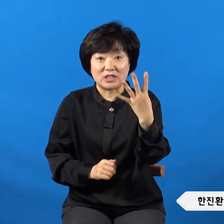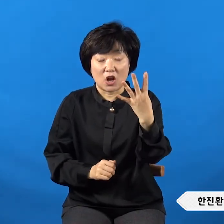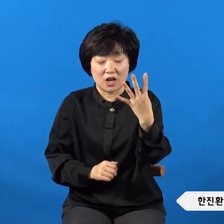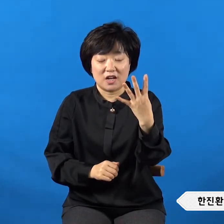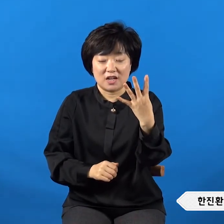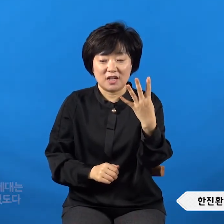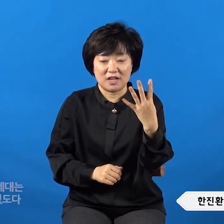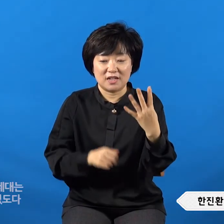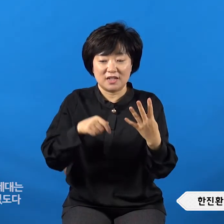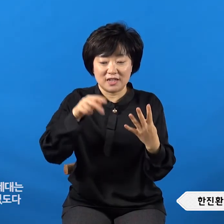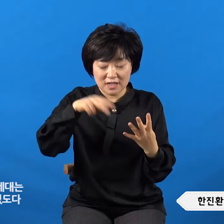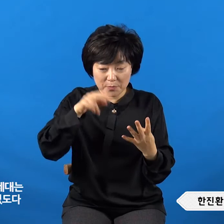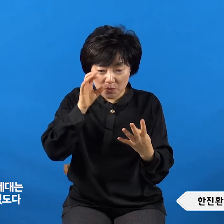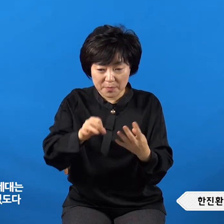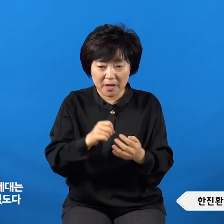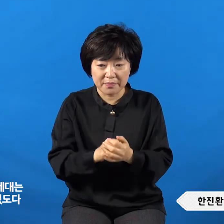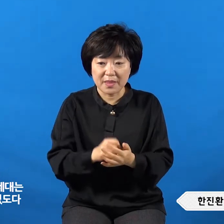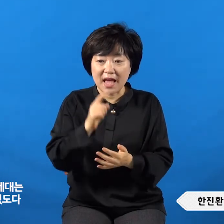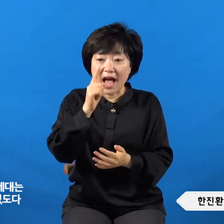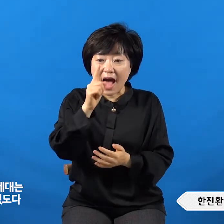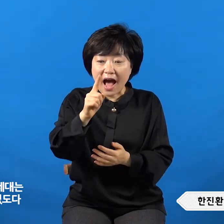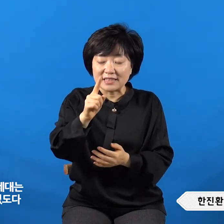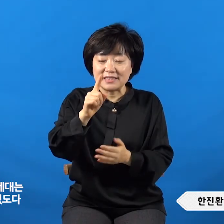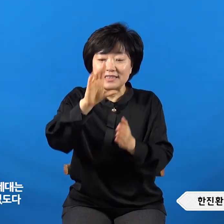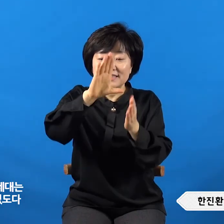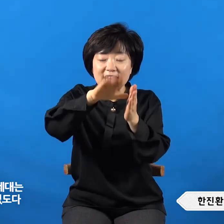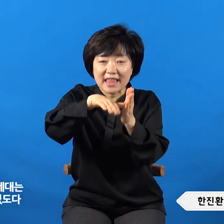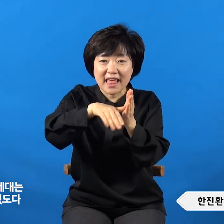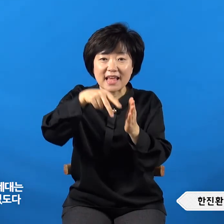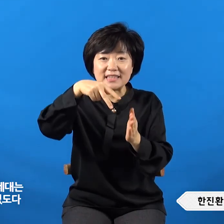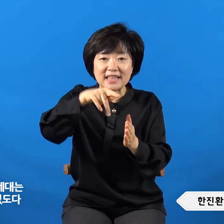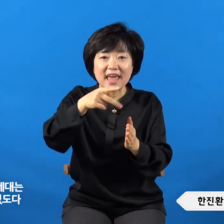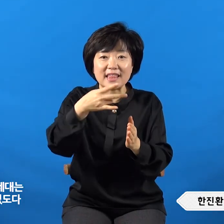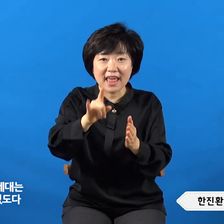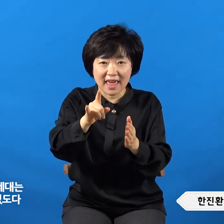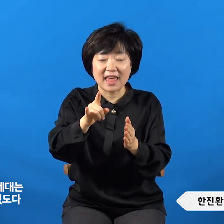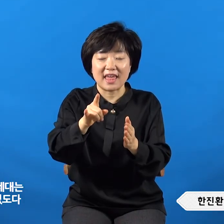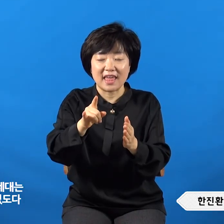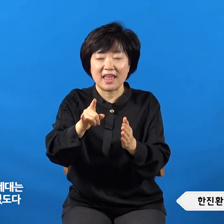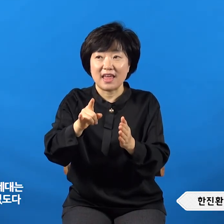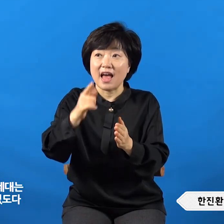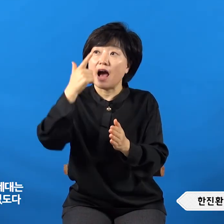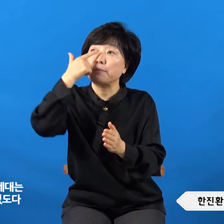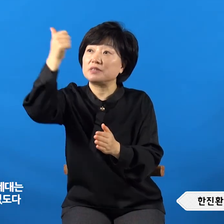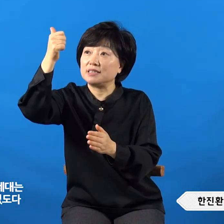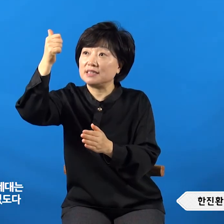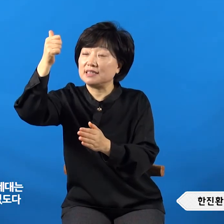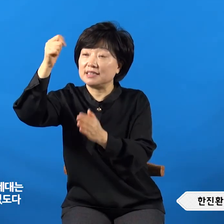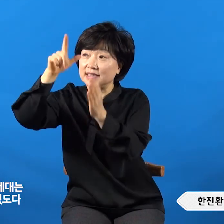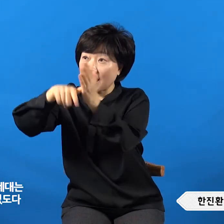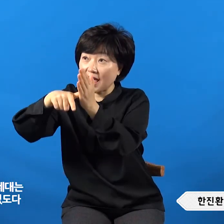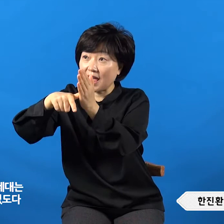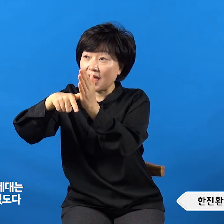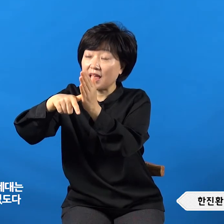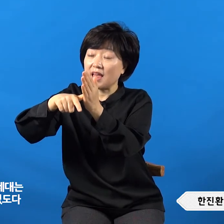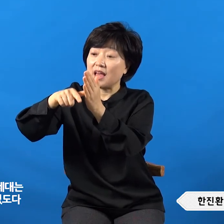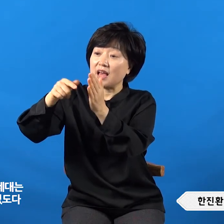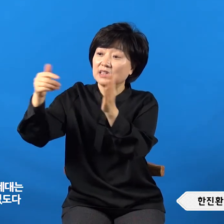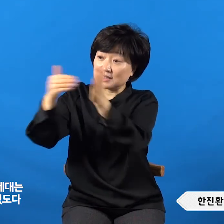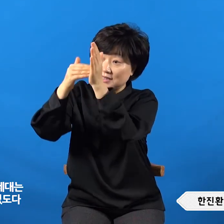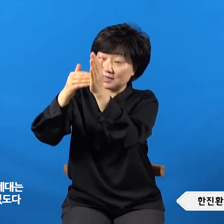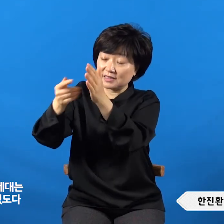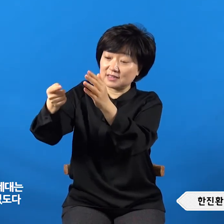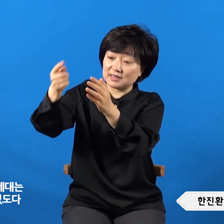4절에 한 세대는 가고 한 세대는 오되 땅은 영원히 있도다. 한 세대가